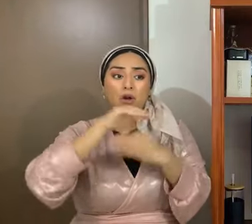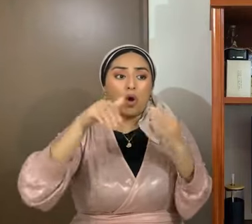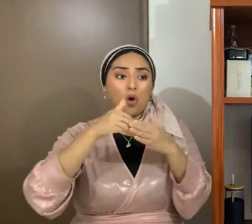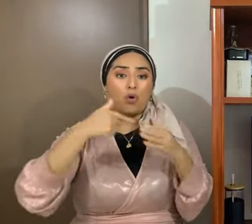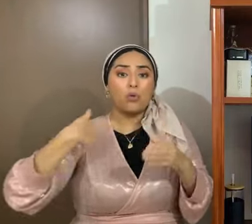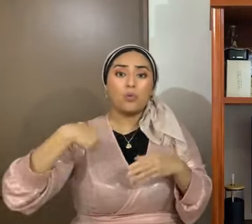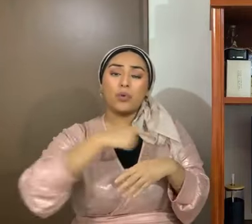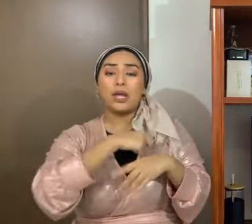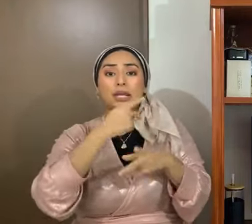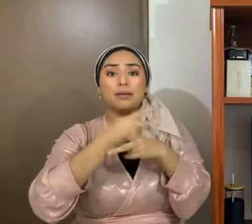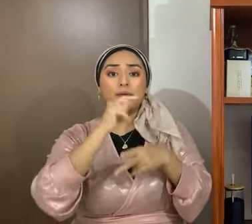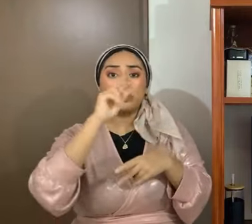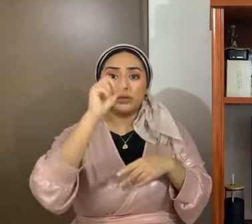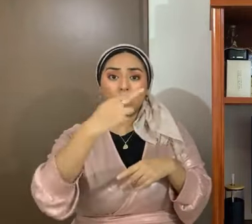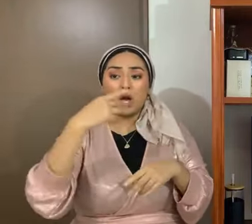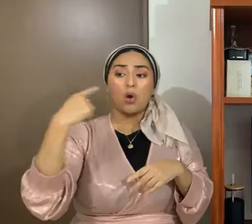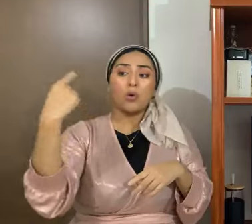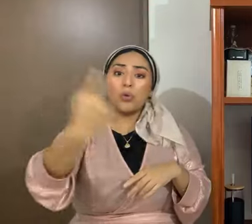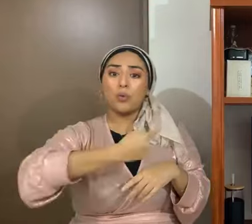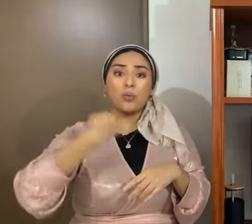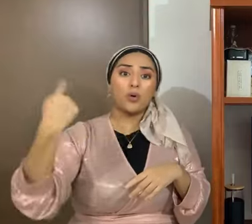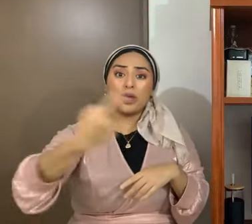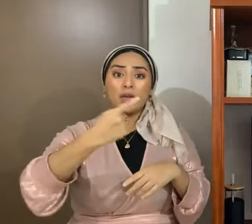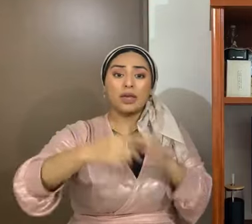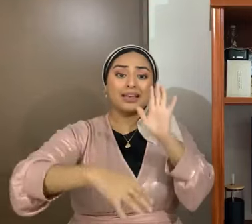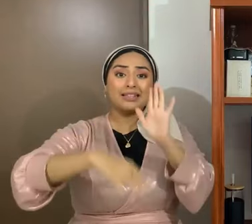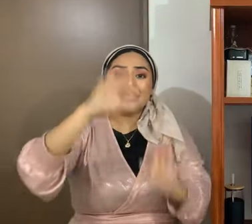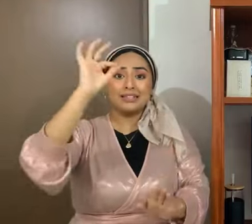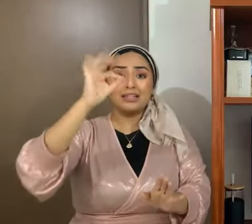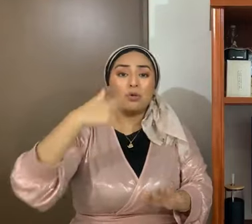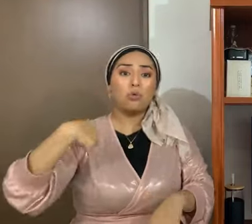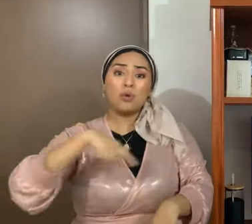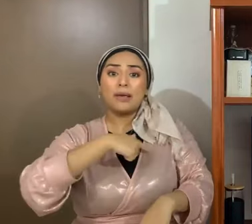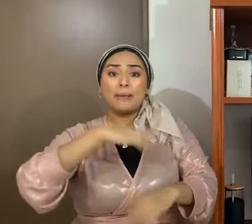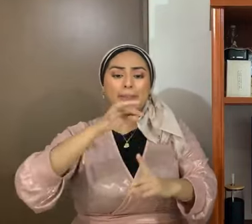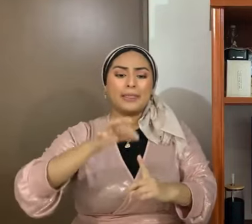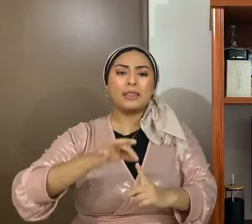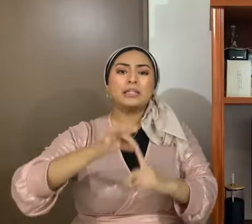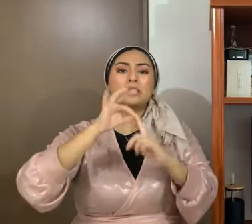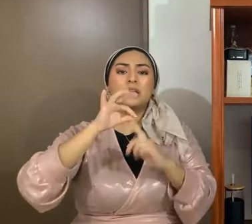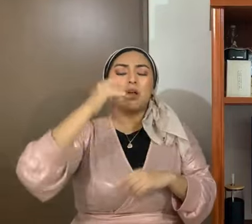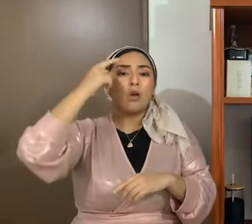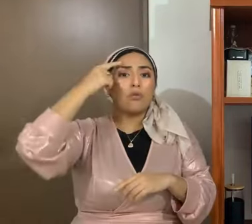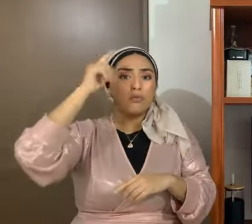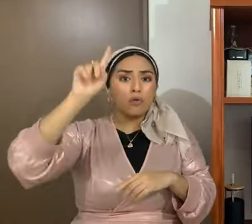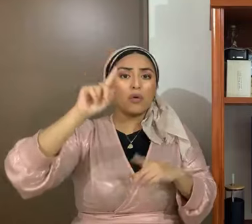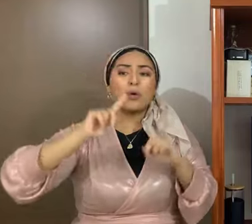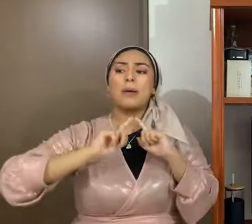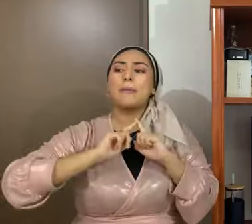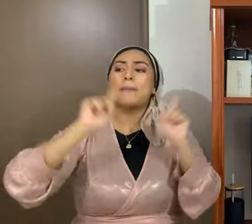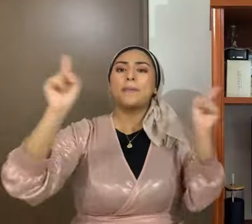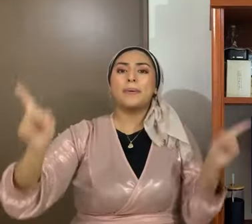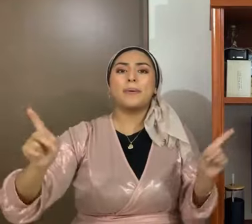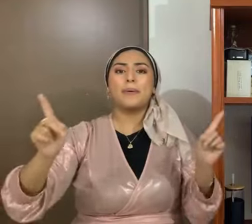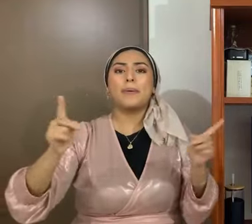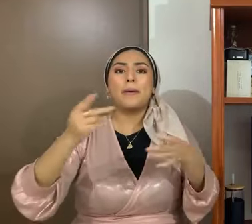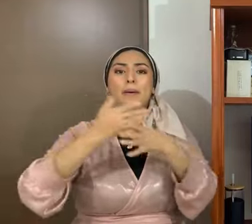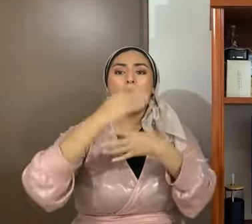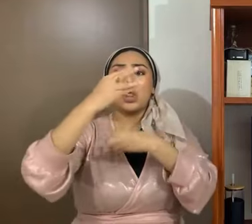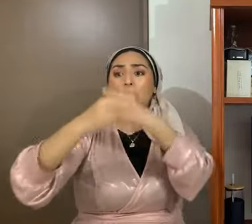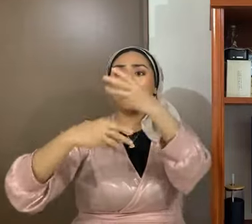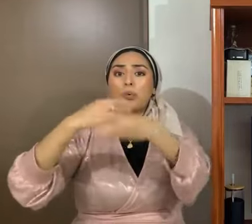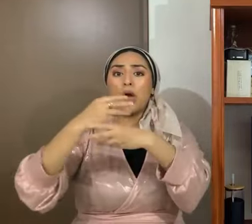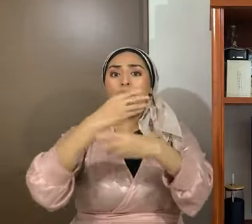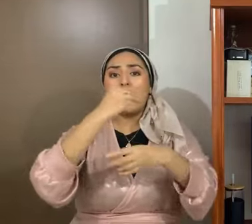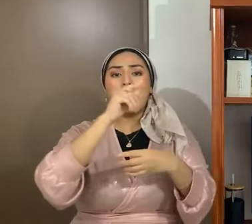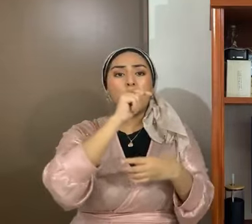que guardamos Torah, estamos escogidos, fuimos escogidos para hacer la diferencia entre el mundo